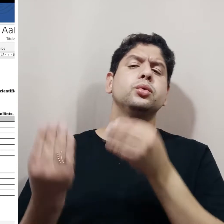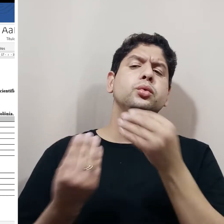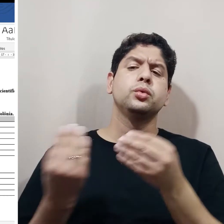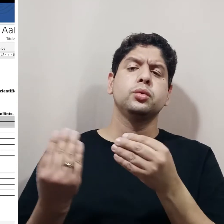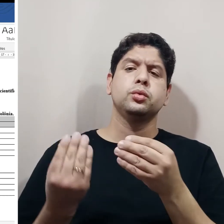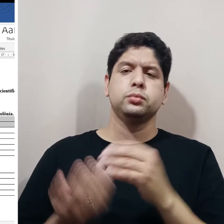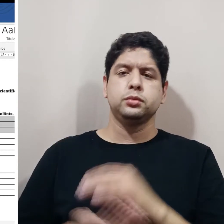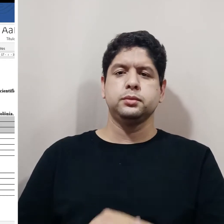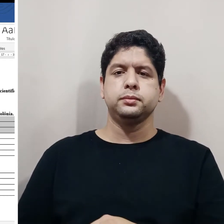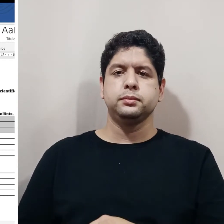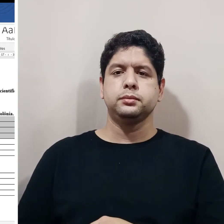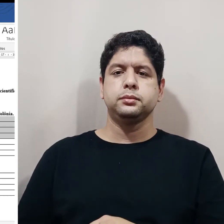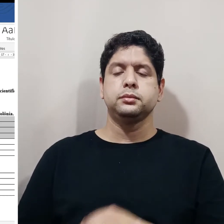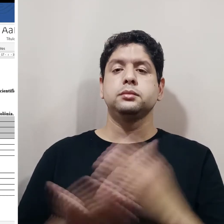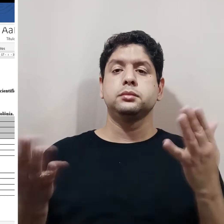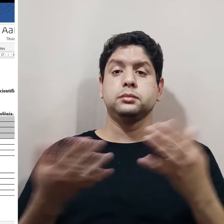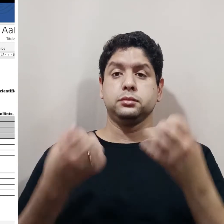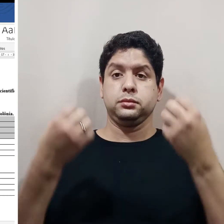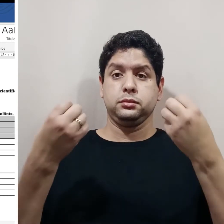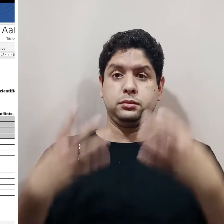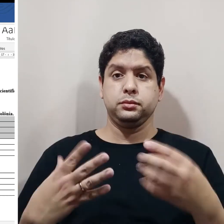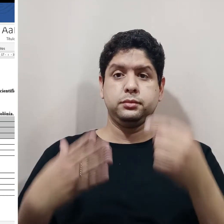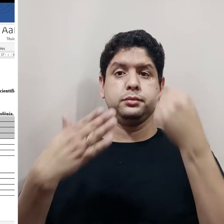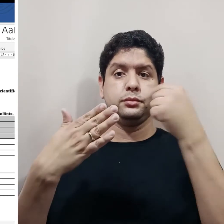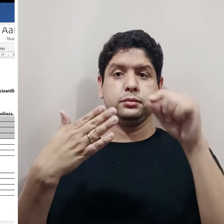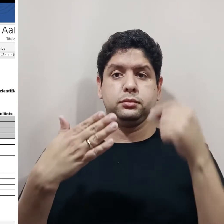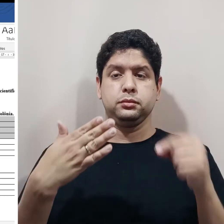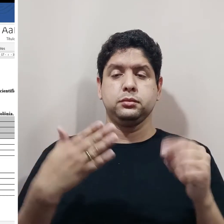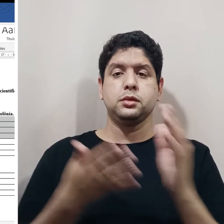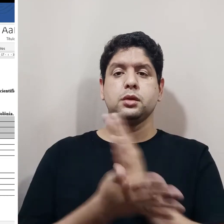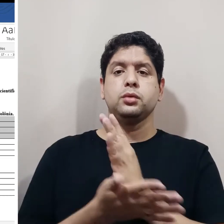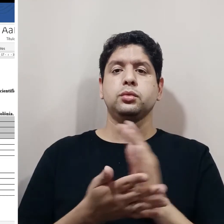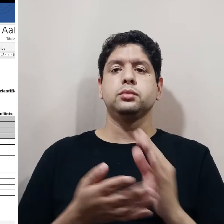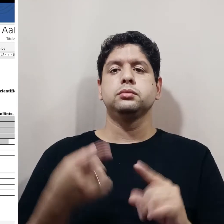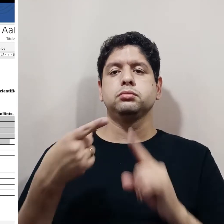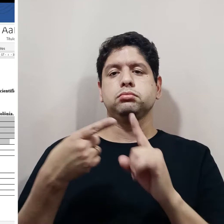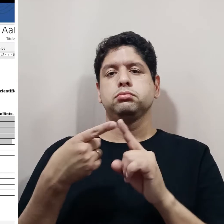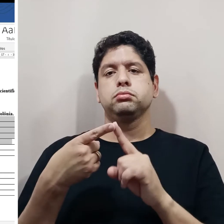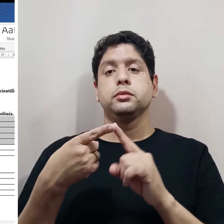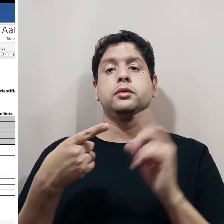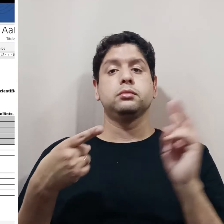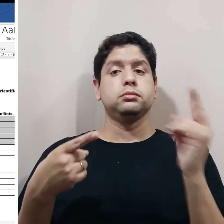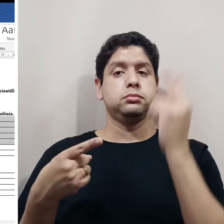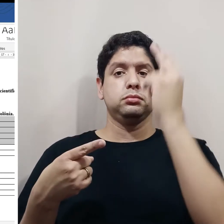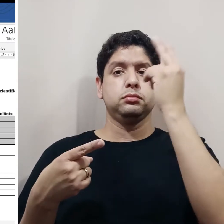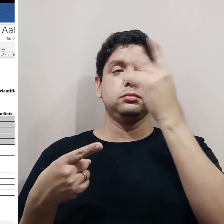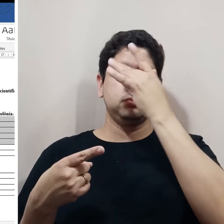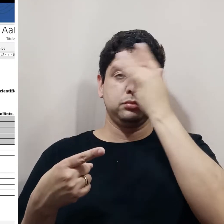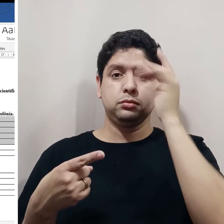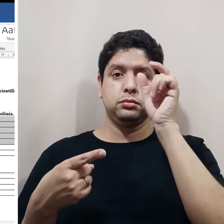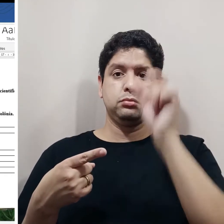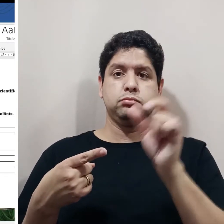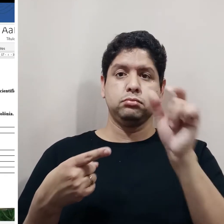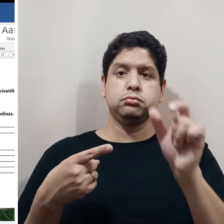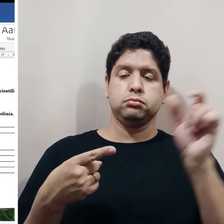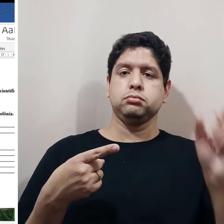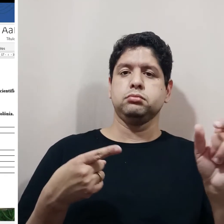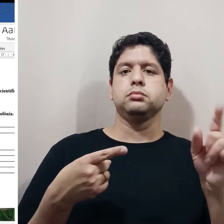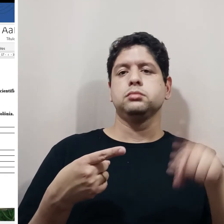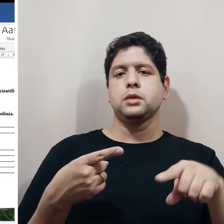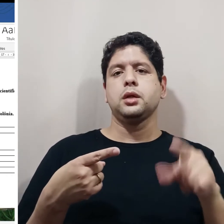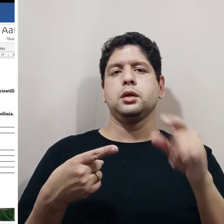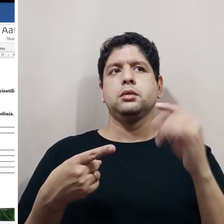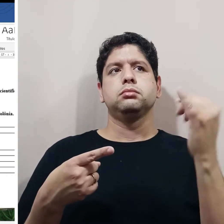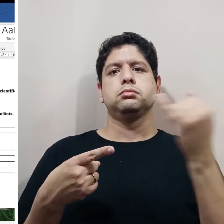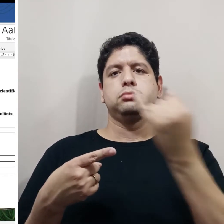Características do Renascimento, né? O que caracteriza o Renascimento? Então, a gente tem aqui